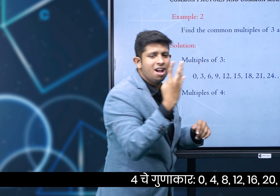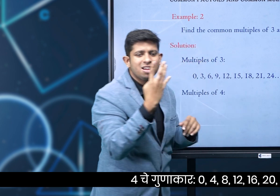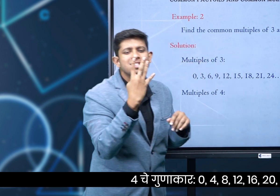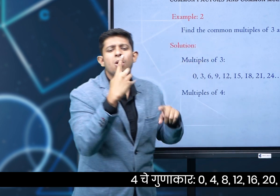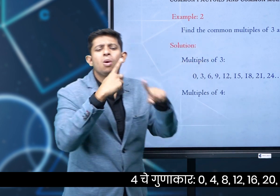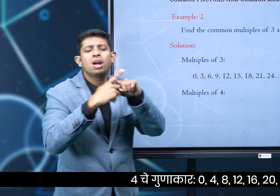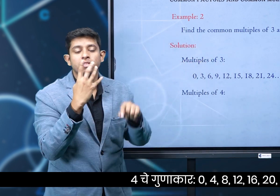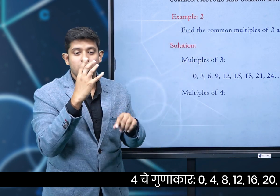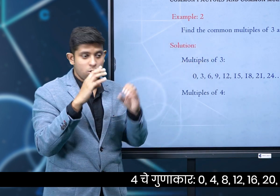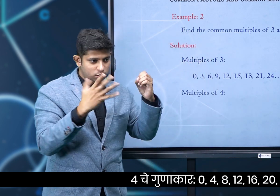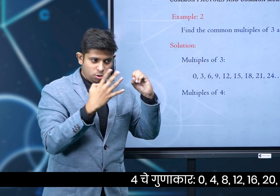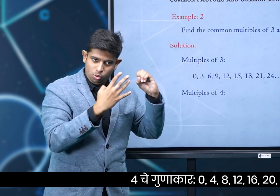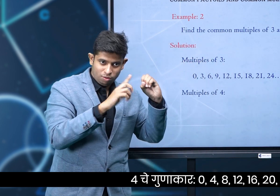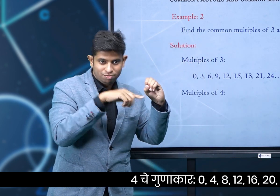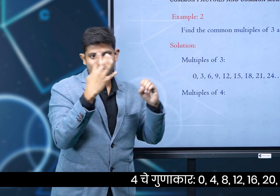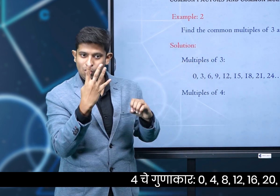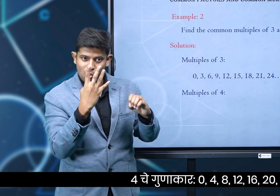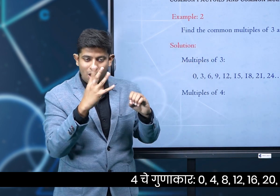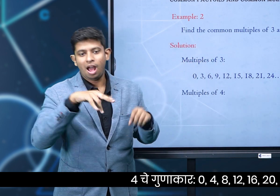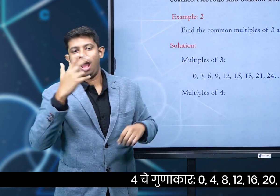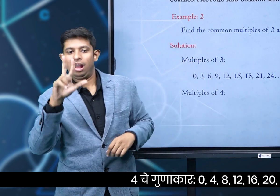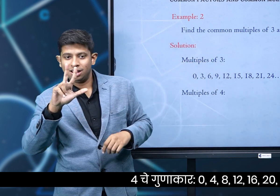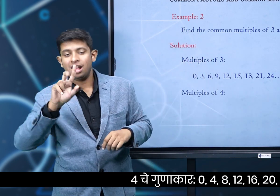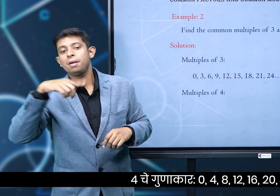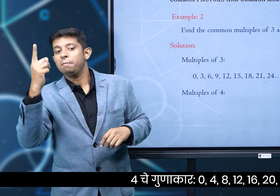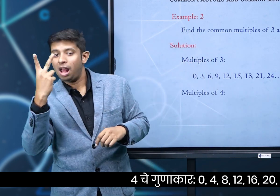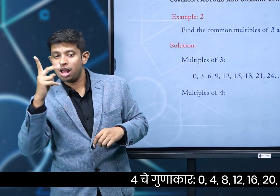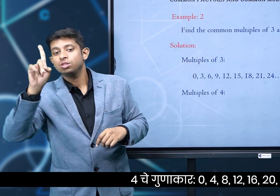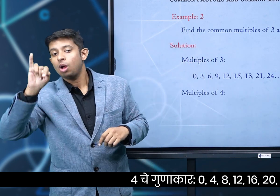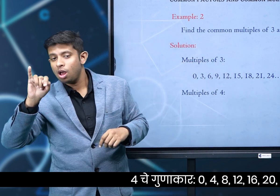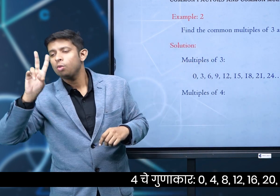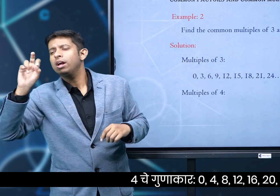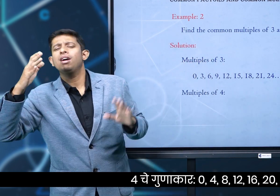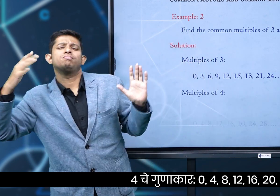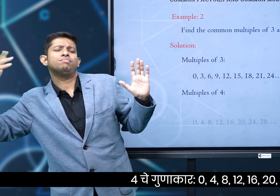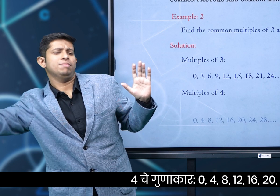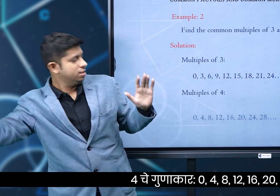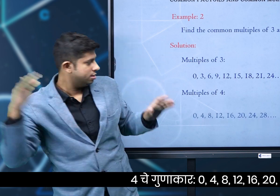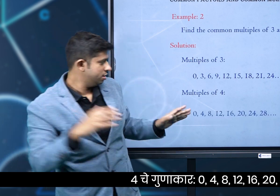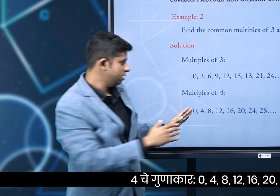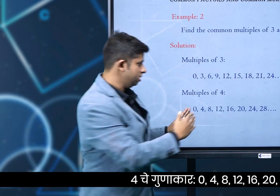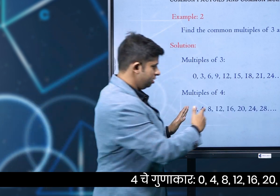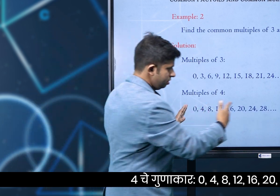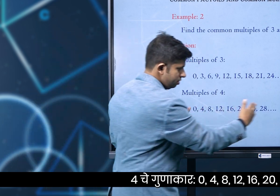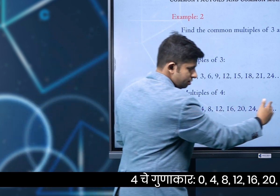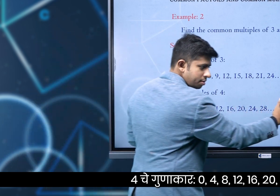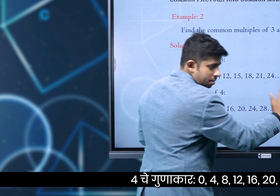4 चे गुणाकार 0, 4, 8, 12, 16, 20, 24, 28.